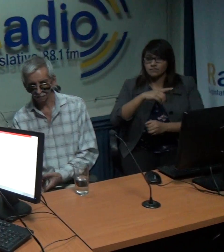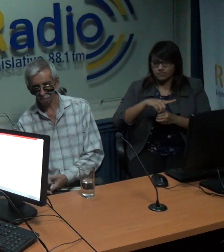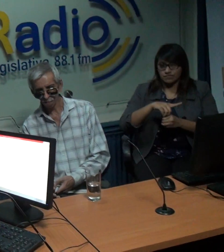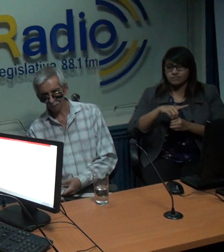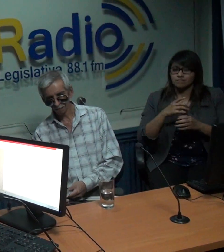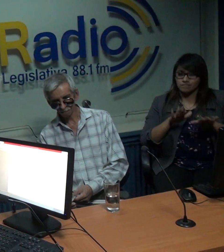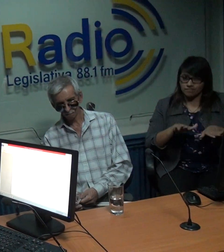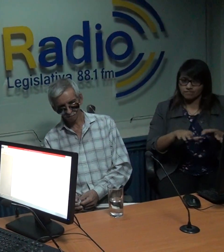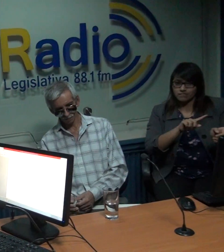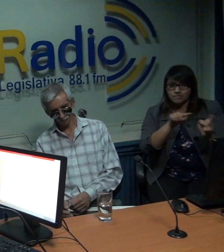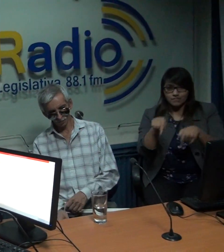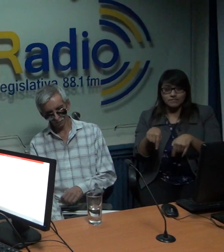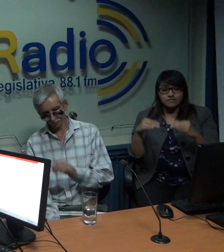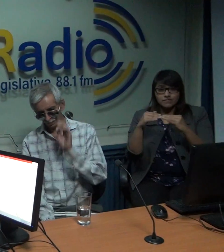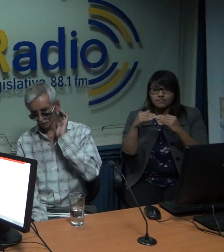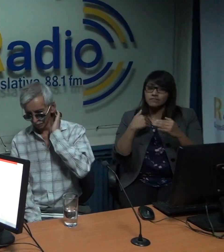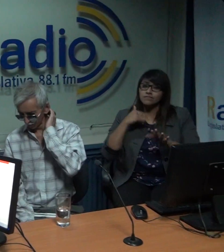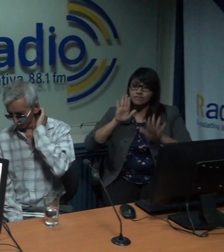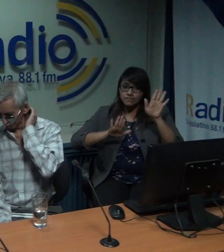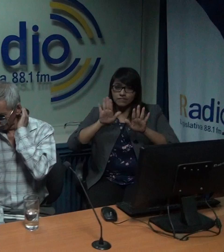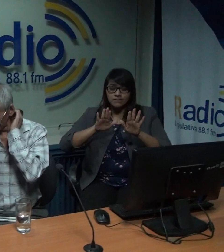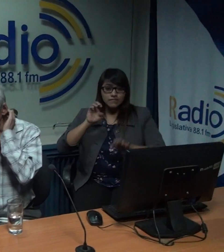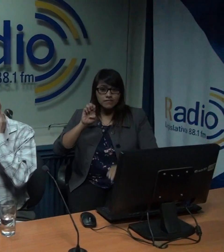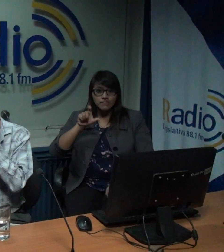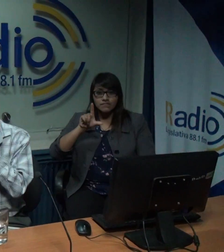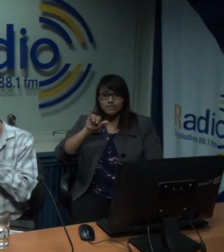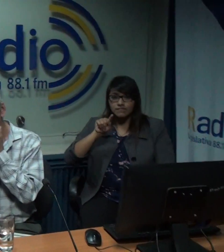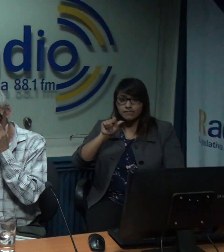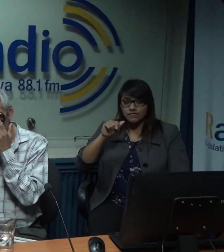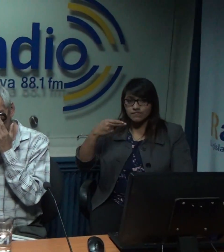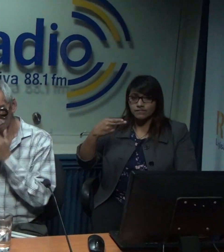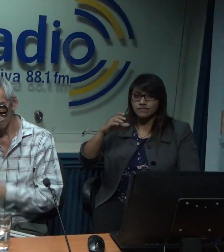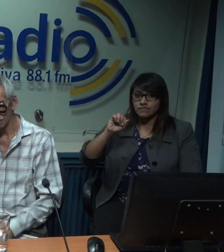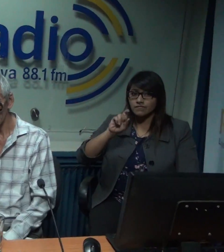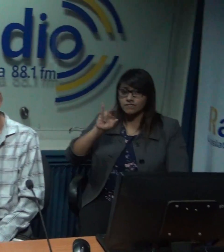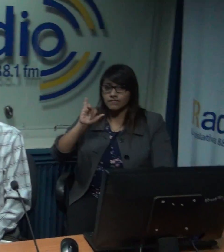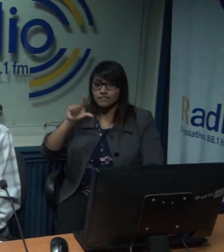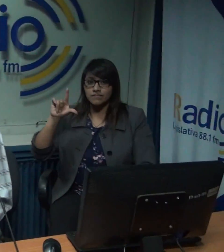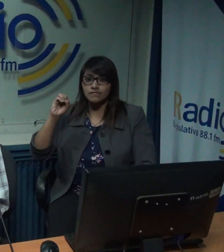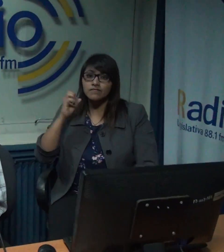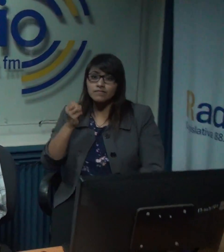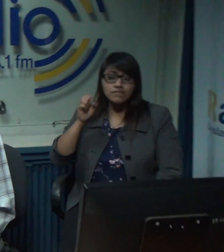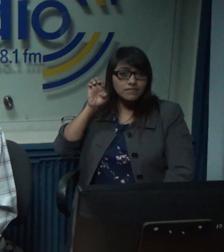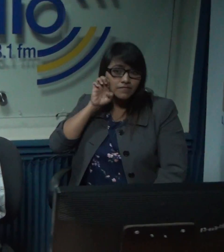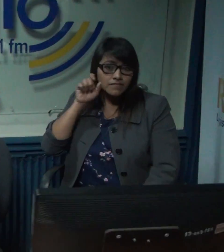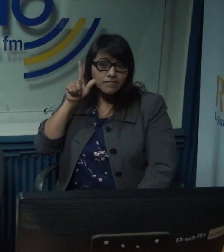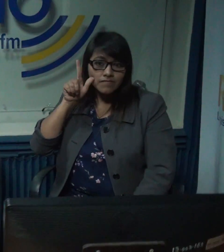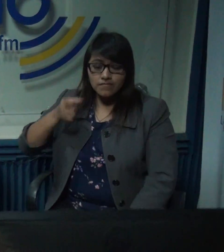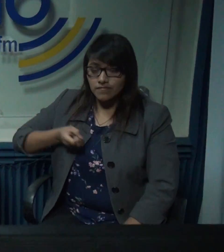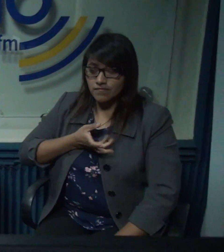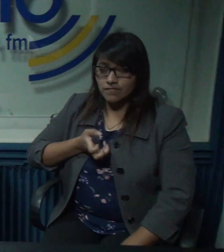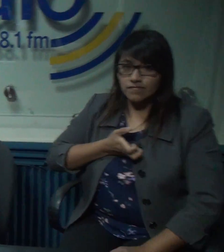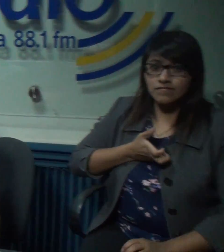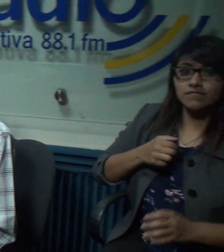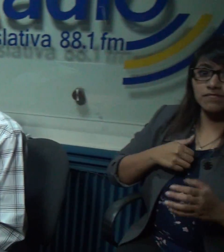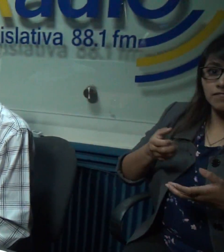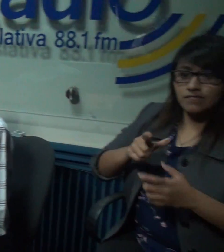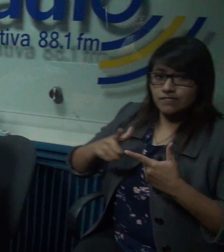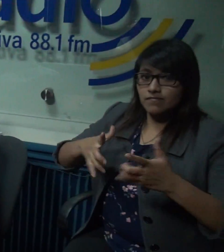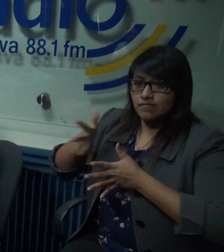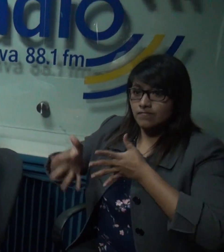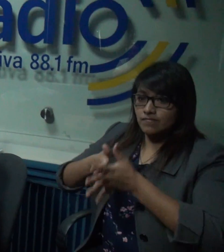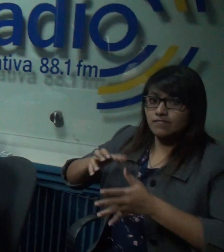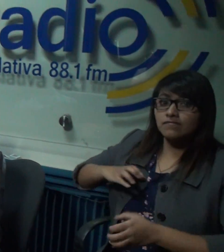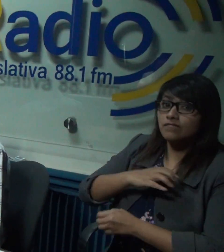gracias. También hemos contado con la participación de Elizabeth Carrillo. Ella es intérprete de lengua de señas del CONA-IPD. Hay un